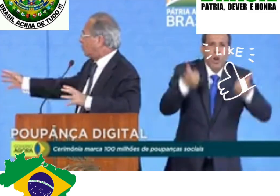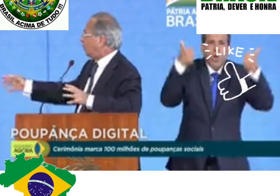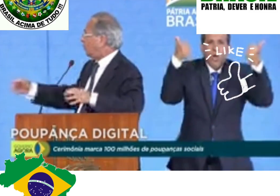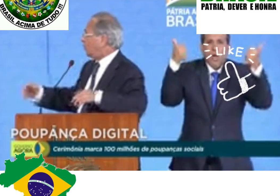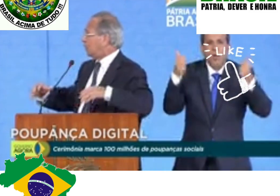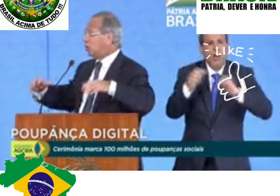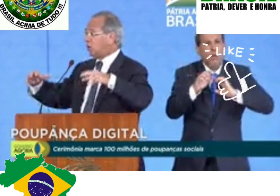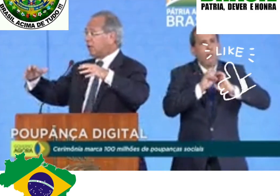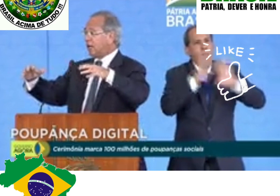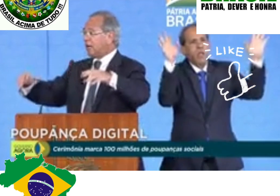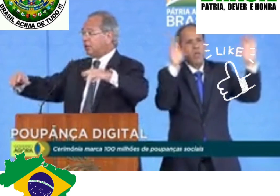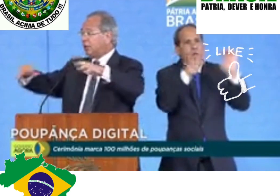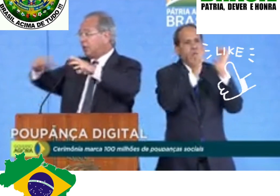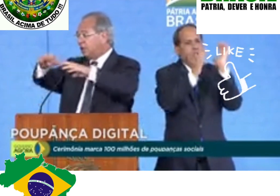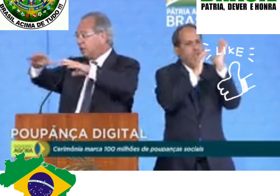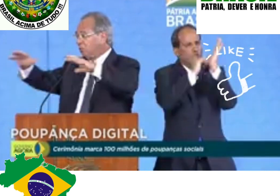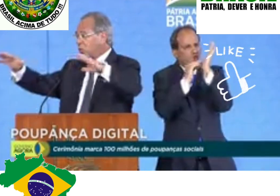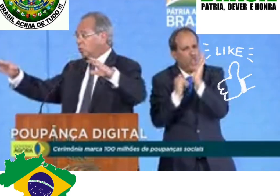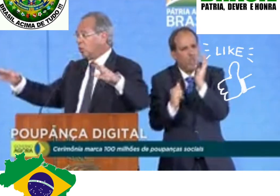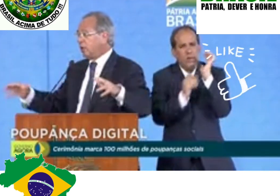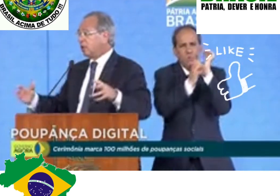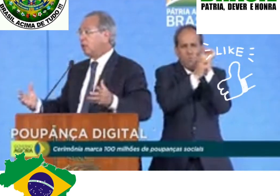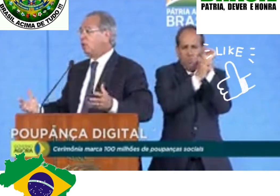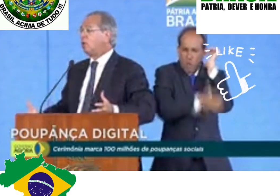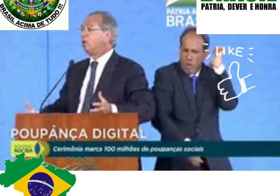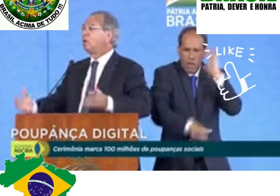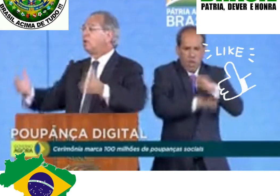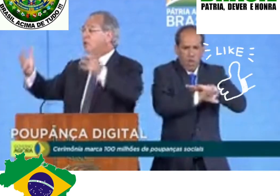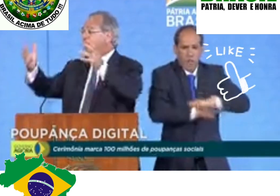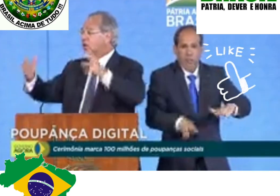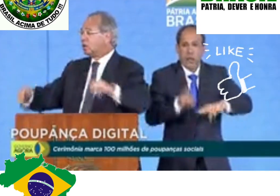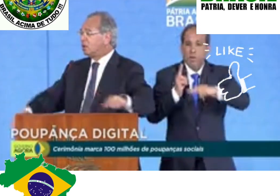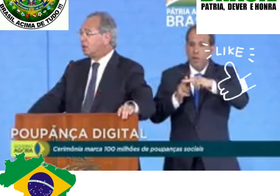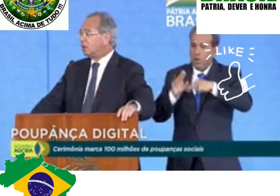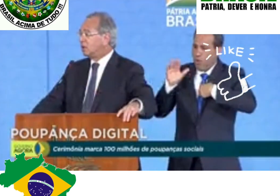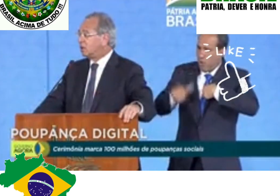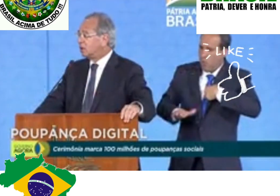como o Pedro falou, ele entrou na Caixa e mudou e criou